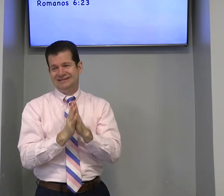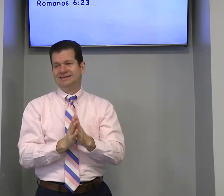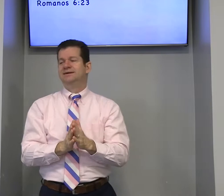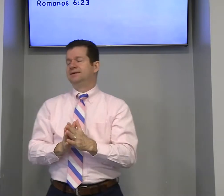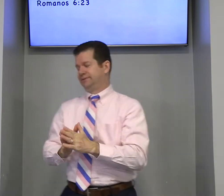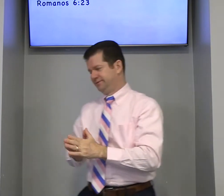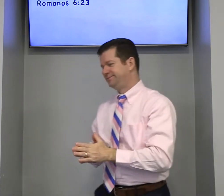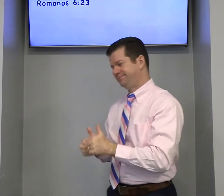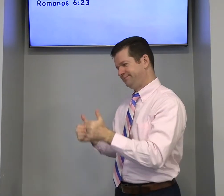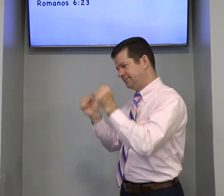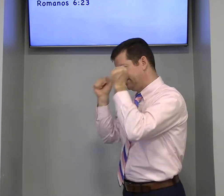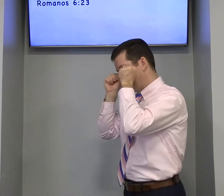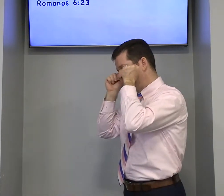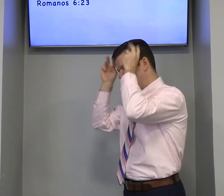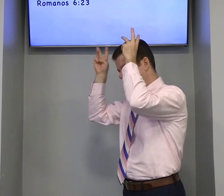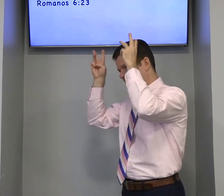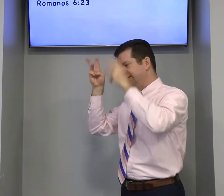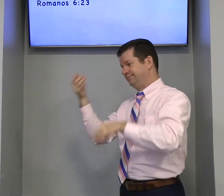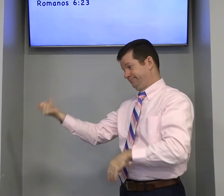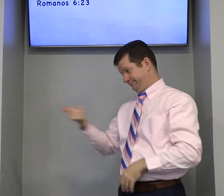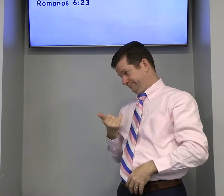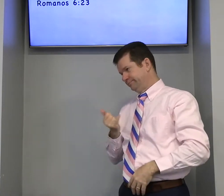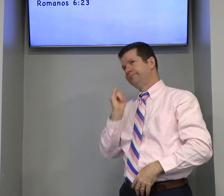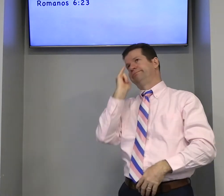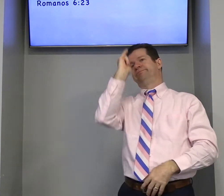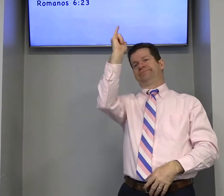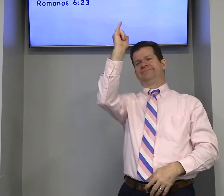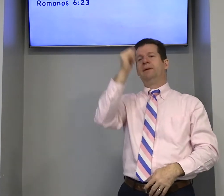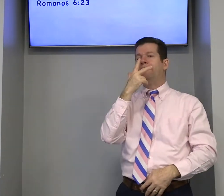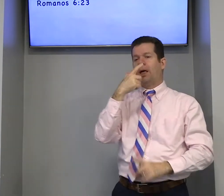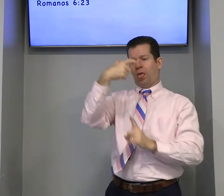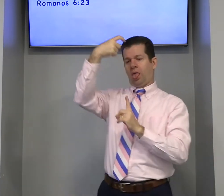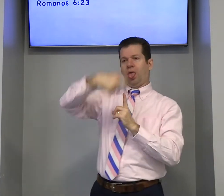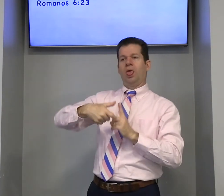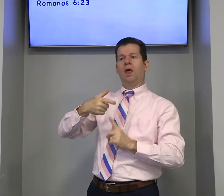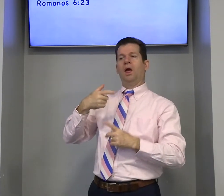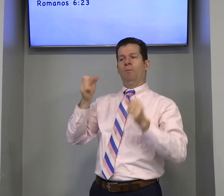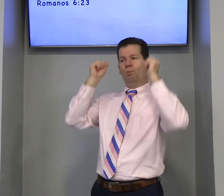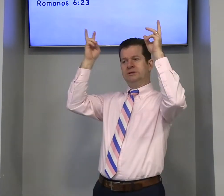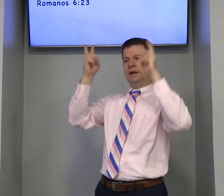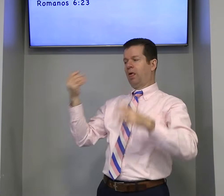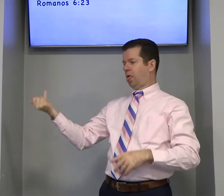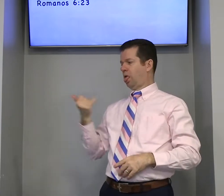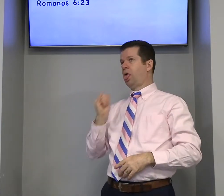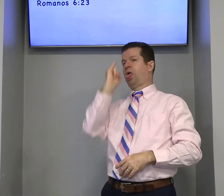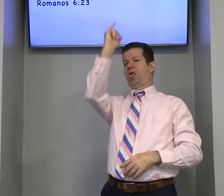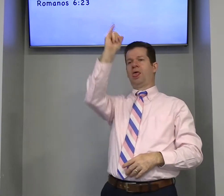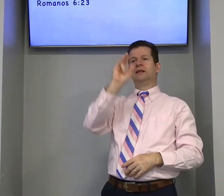Tem misericórdia de nós. E Moisés foi falar com Deus.